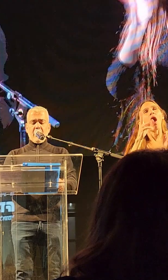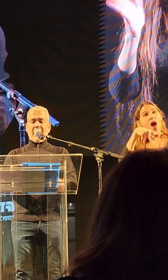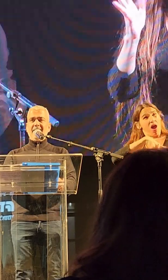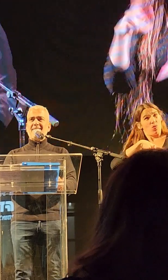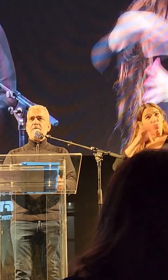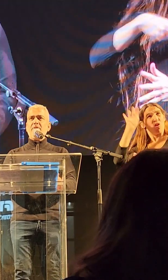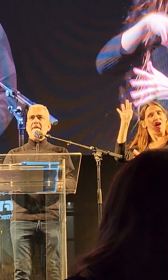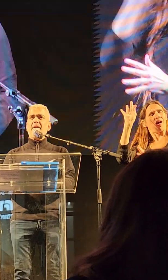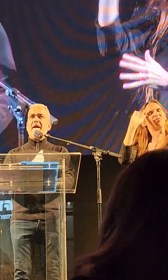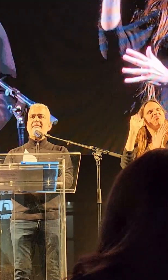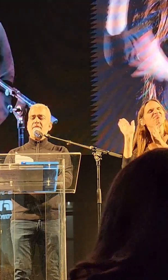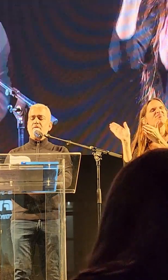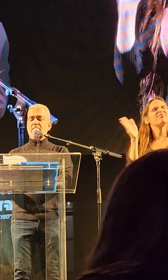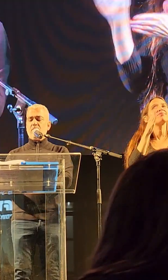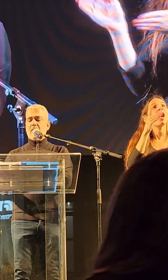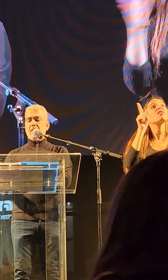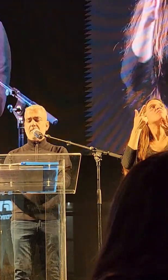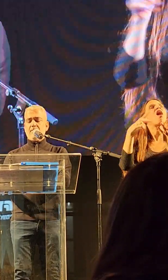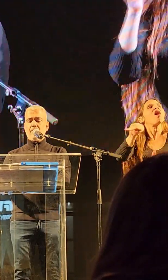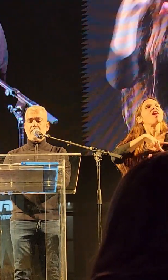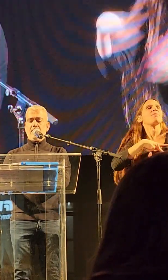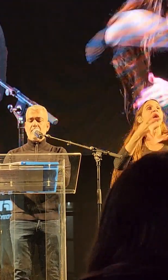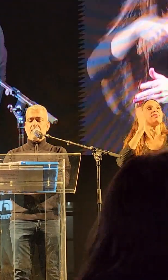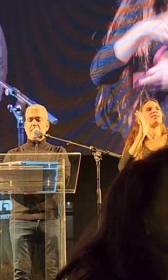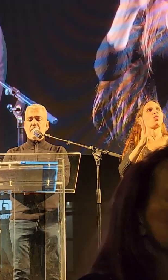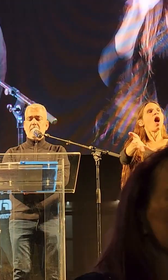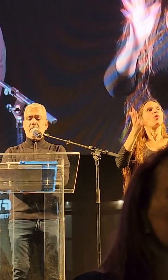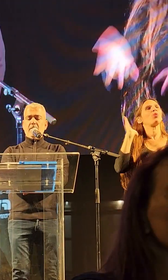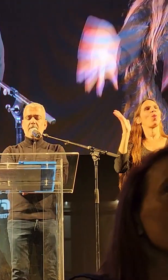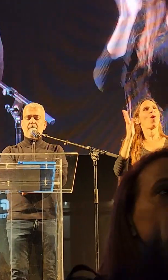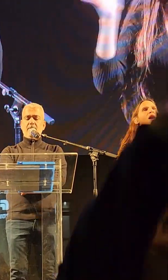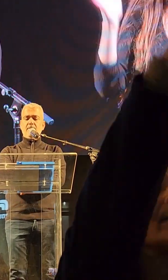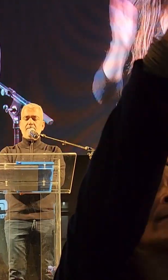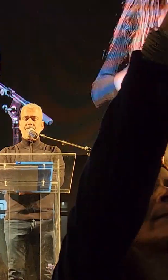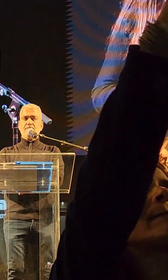אחריותכם היסודית לאסון הנורא.